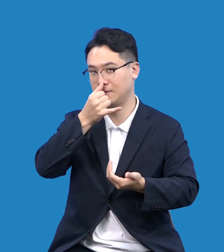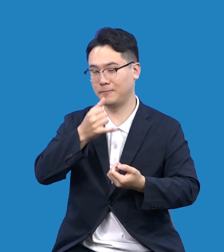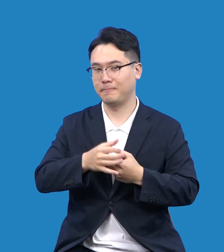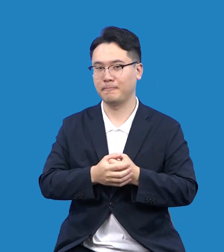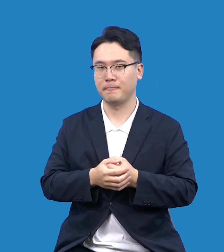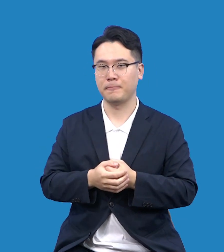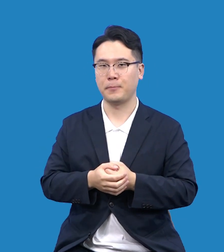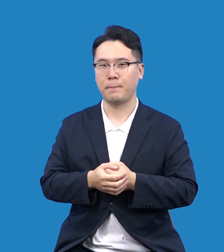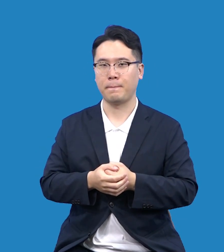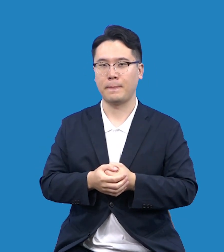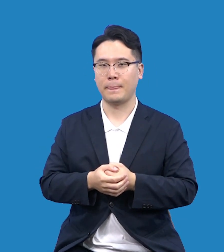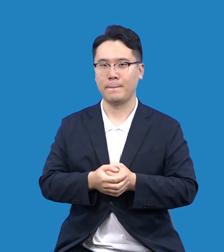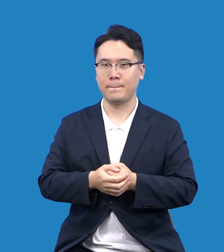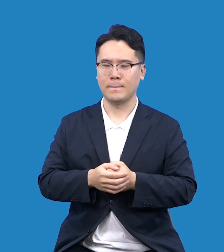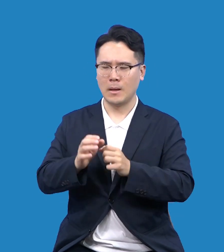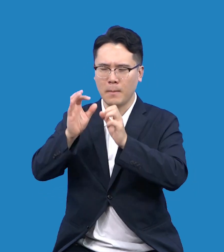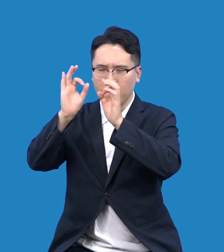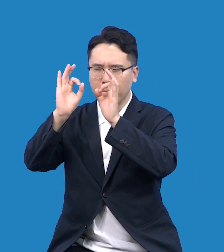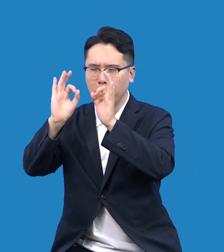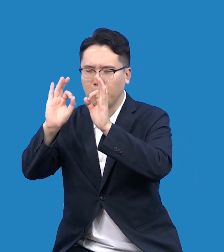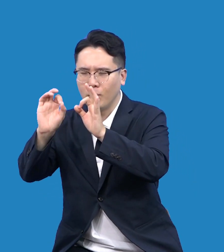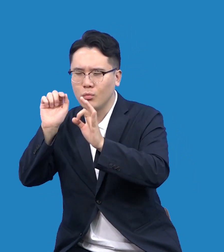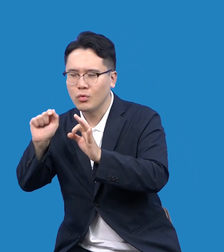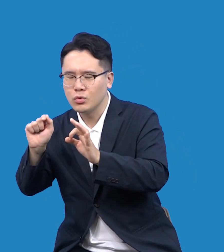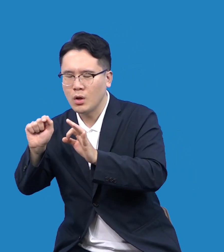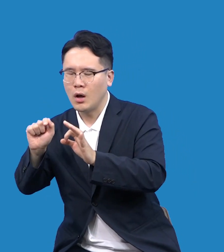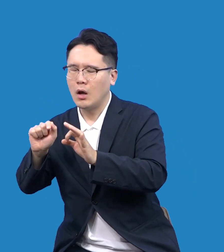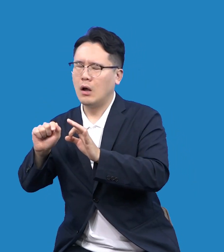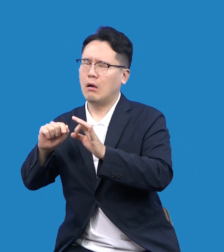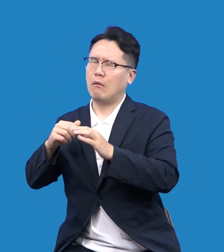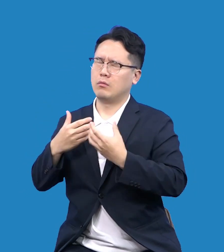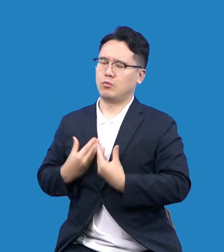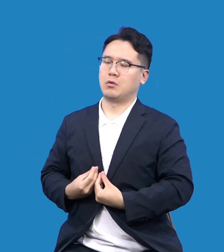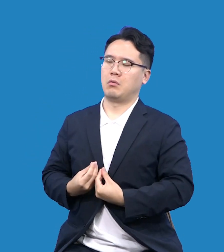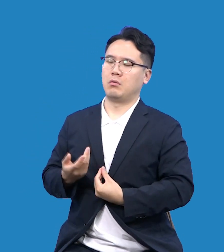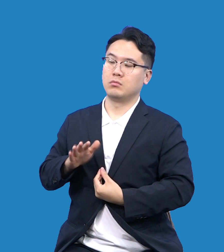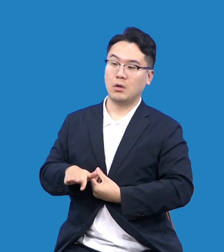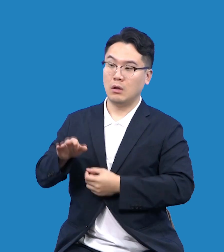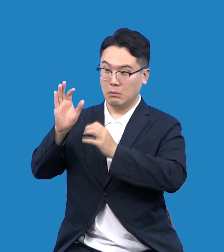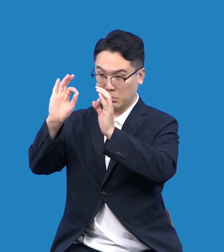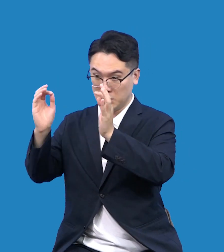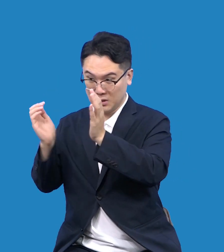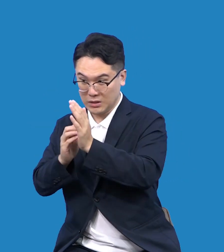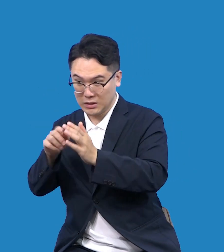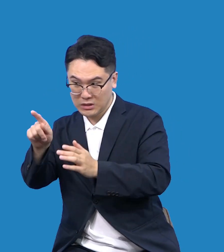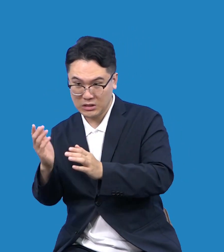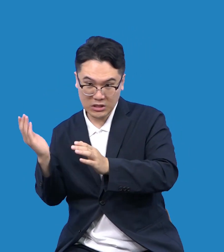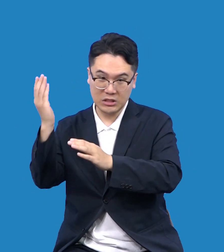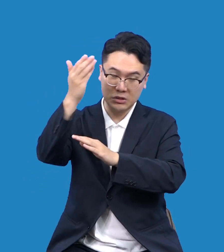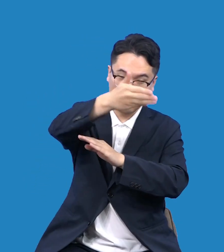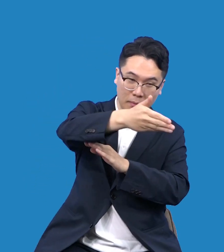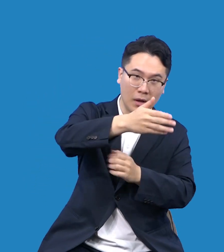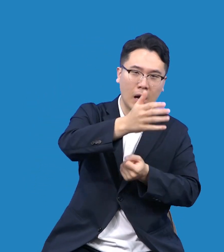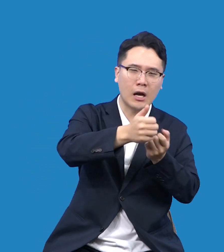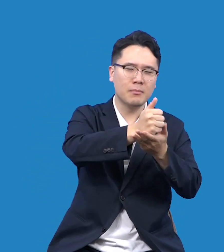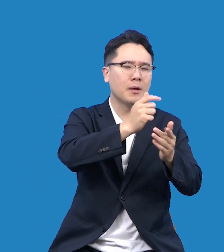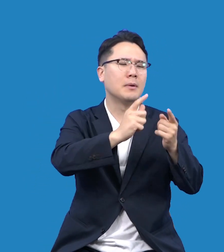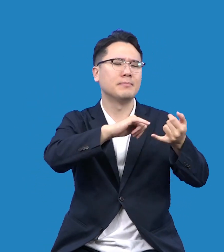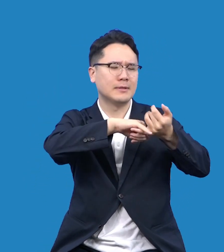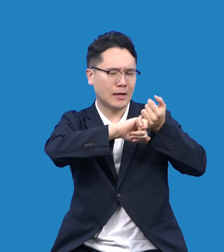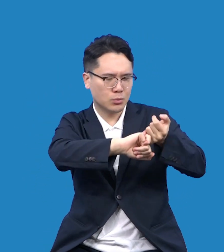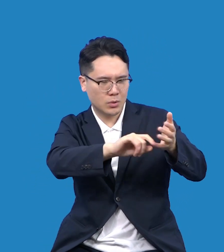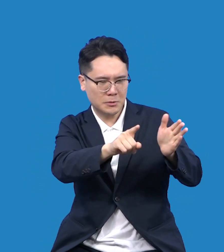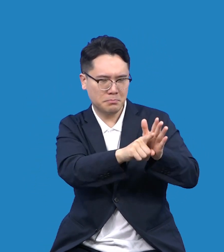어떤 사람은 보이는 현실만 보는 것이 아니라 믿음으로 봐요. 현실 배후에는 하나님의 약속을